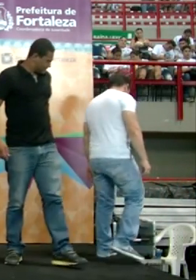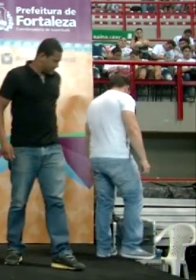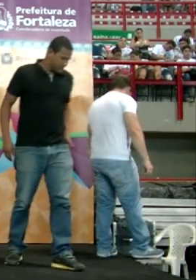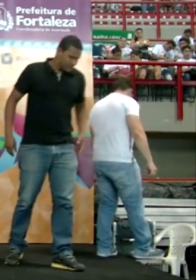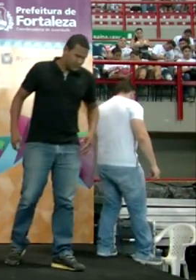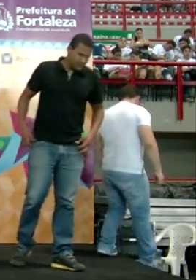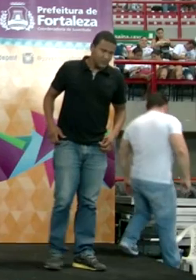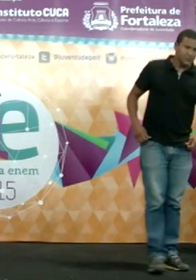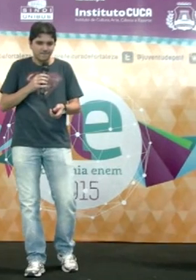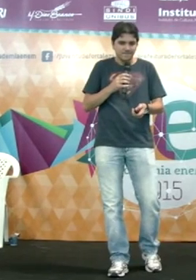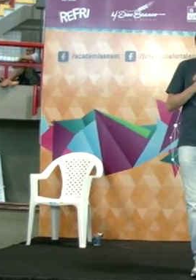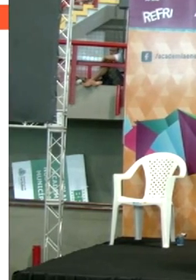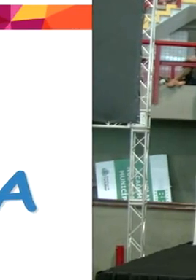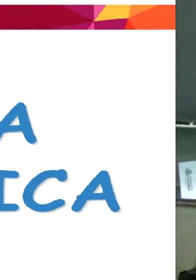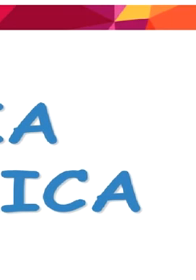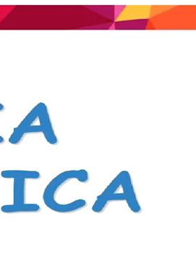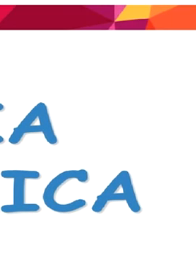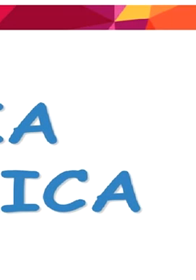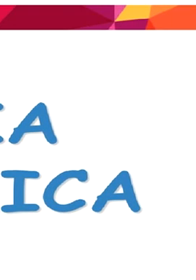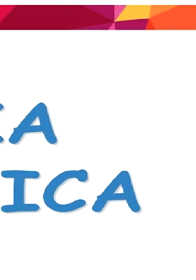Beleza, vamos em frente.